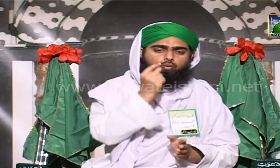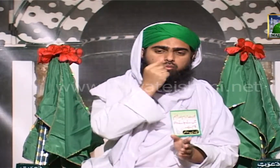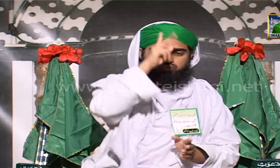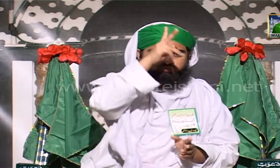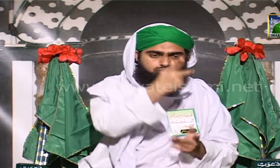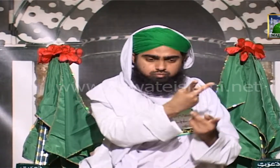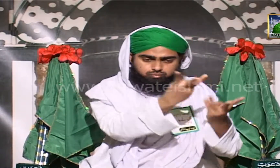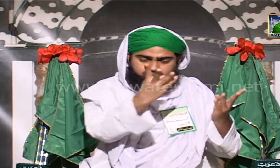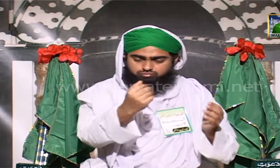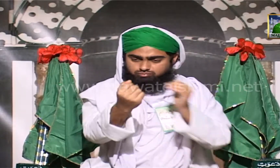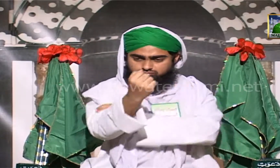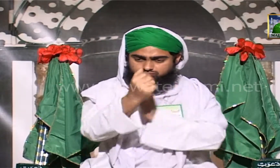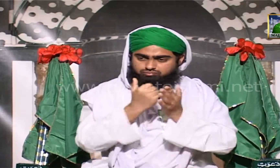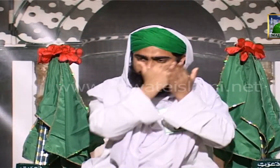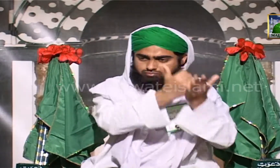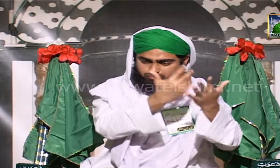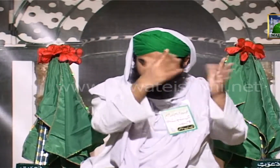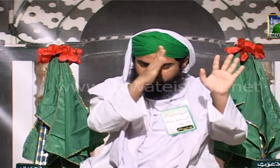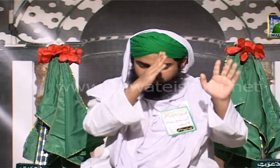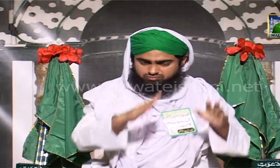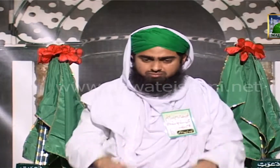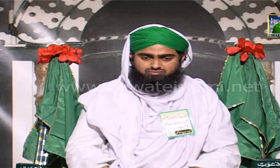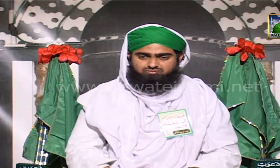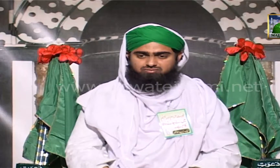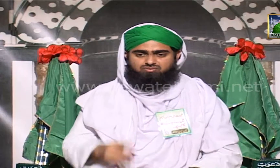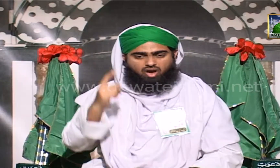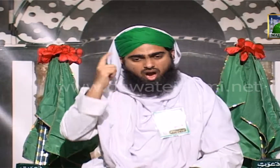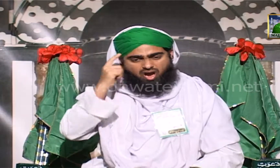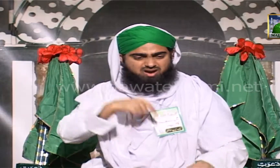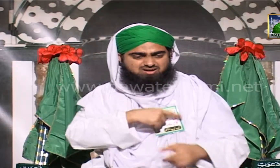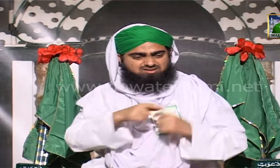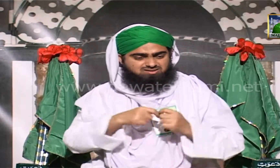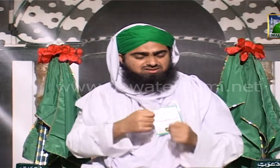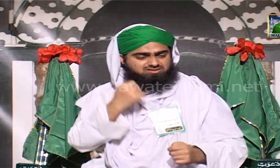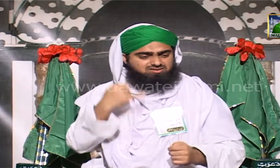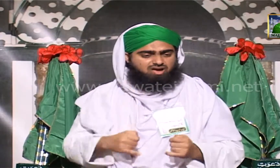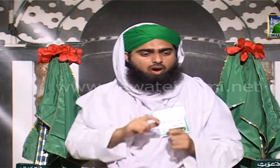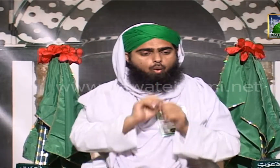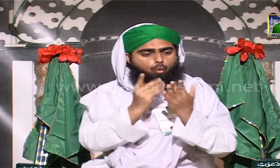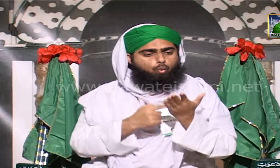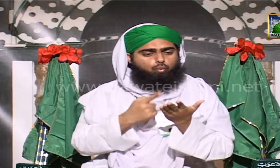طاقت ہی نہیں بخشی، تو اس کا یہ نظریہ یقیناً حکم قرآنی کے خلاف